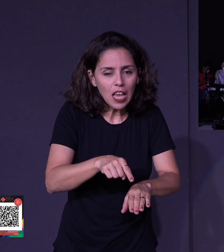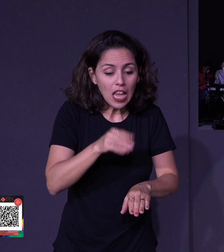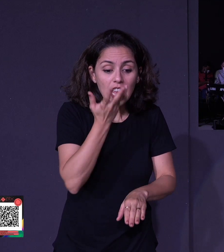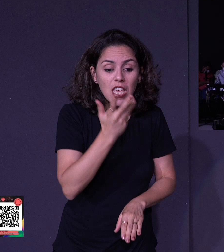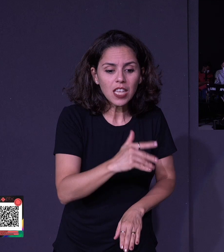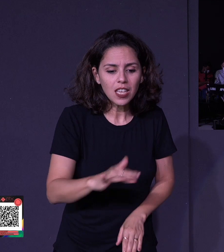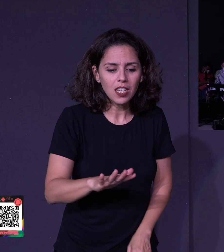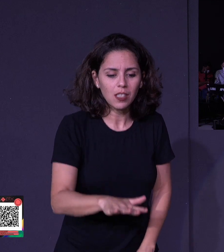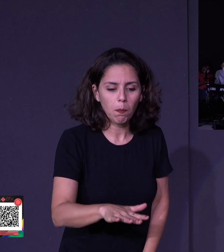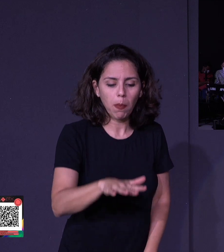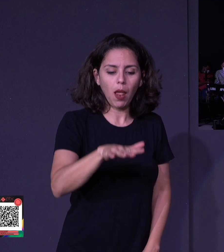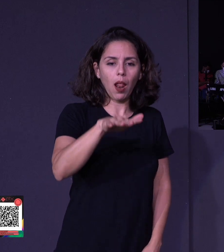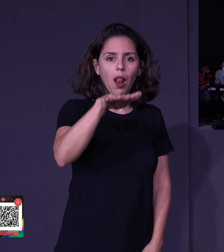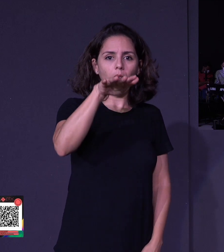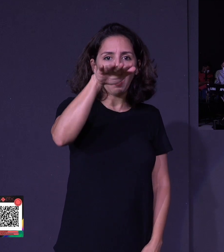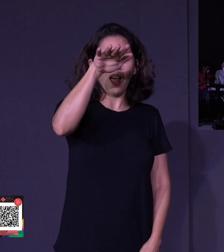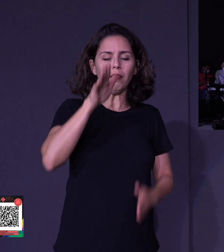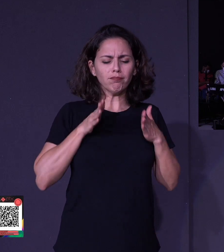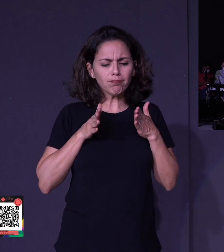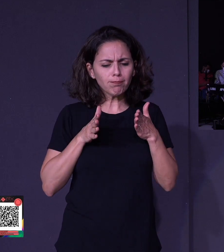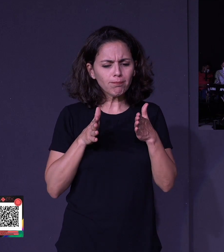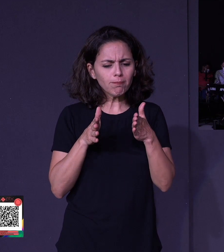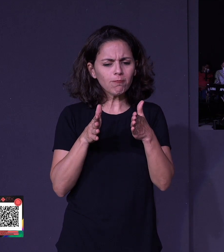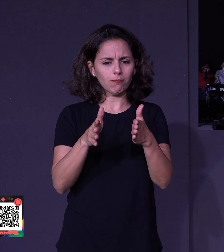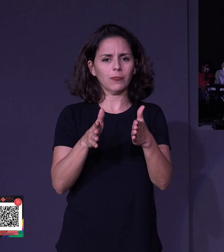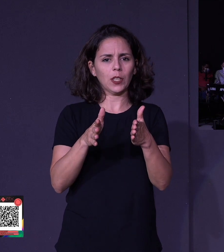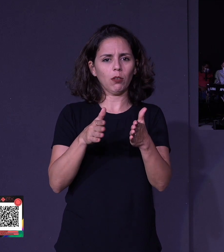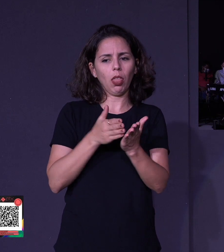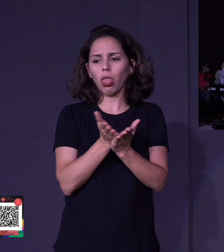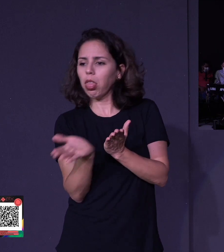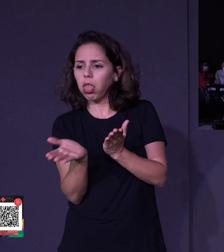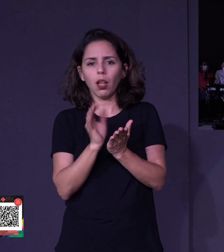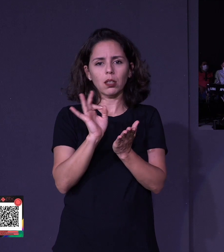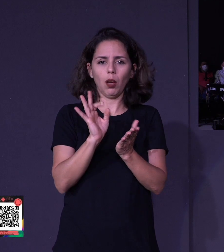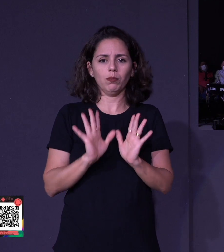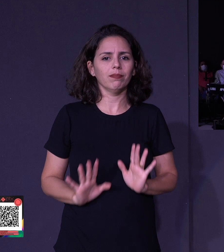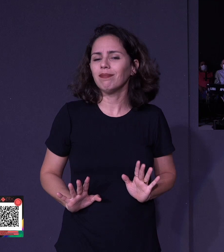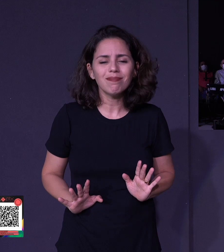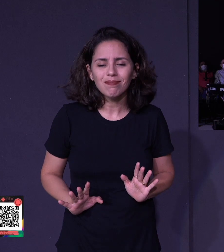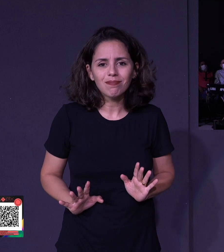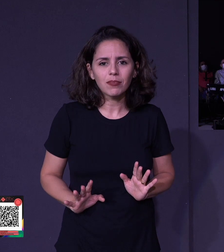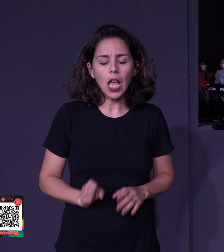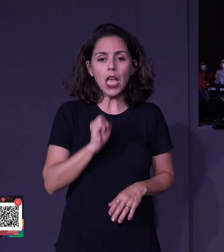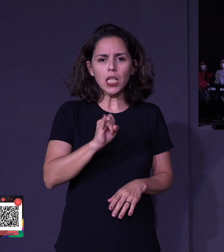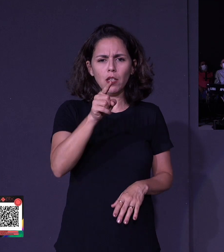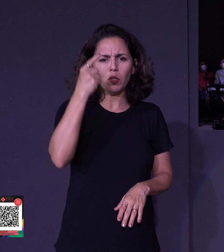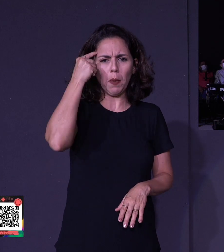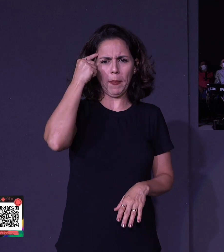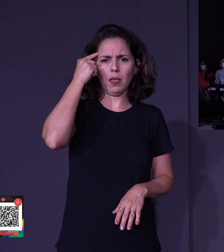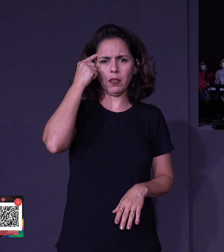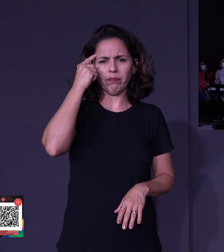dele. Está errado. Quando ele crescer, ele decide. Está errado, não é isso que a Bíblia diz,